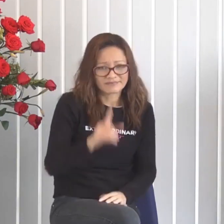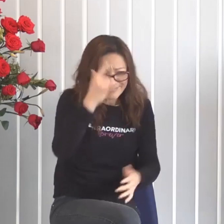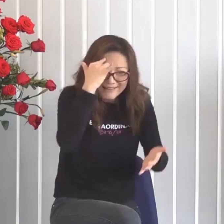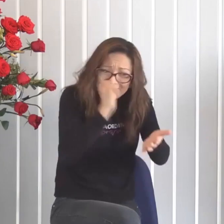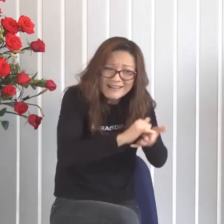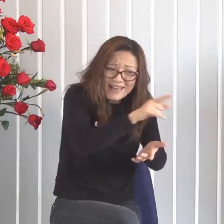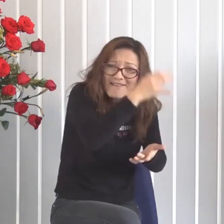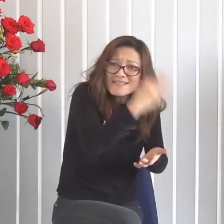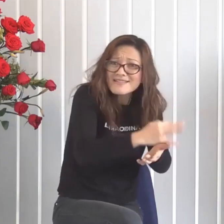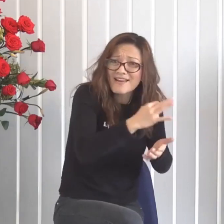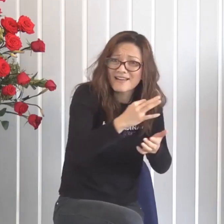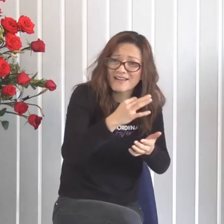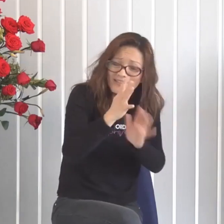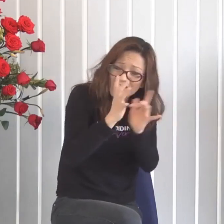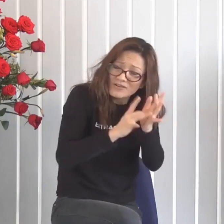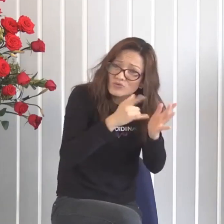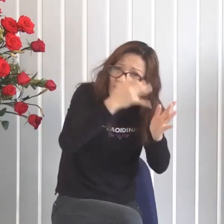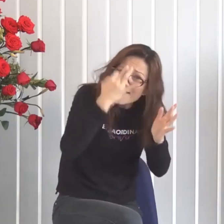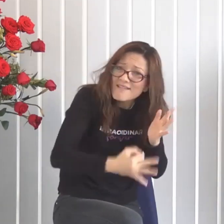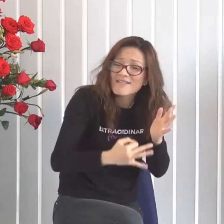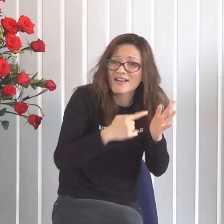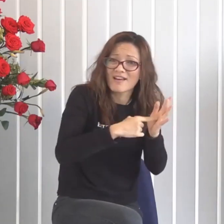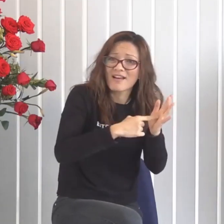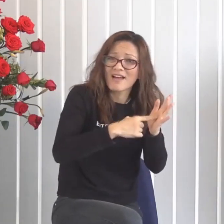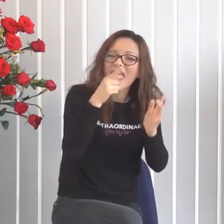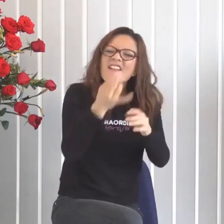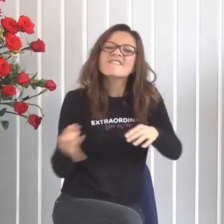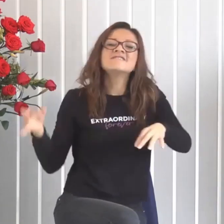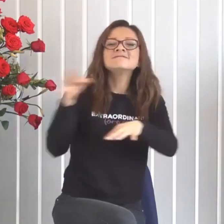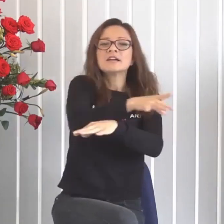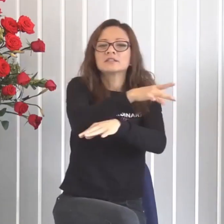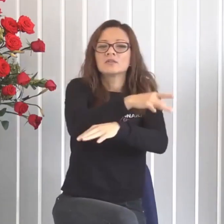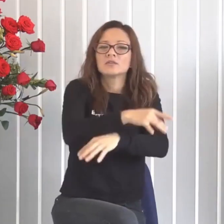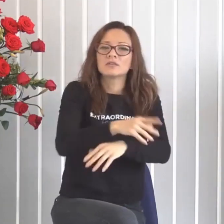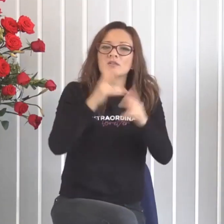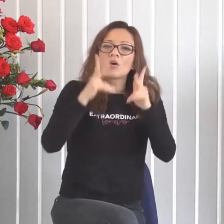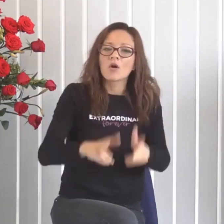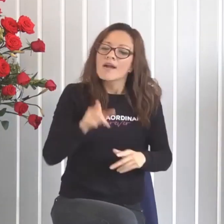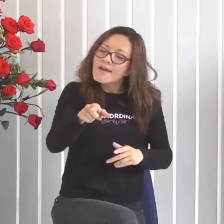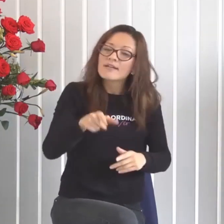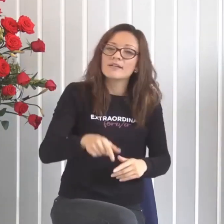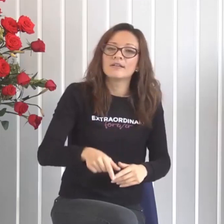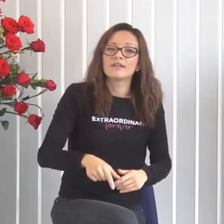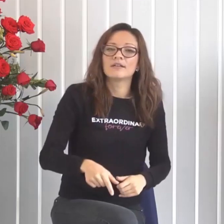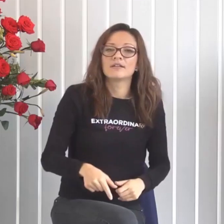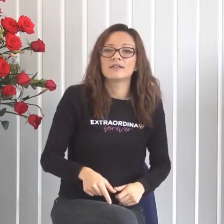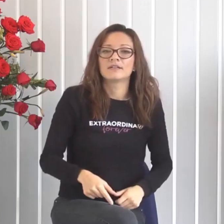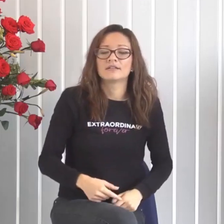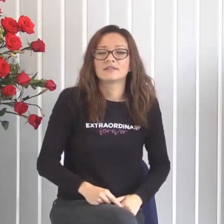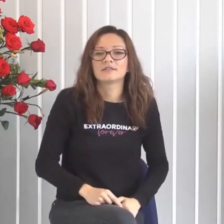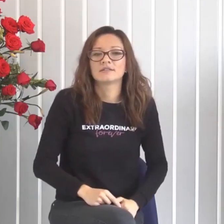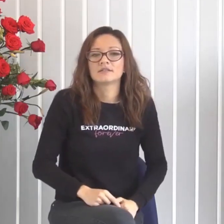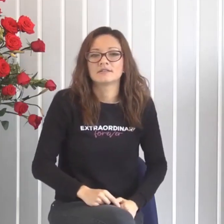Crea la verdad de Jesús. Él es el vencedor.